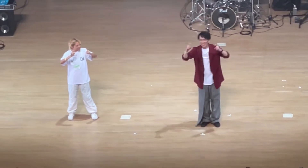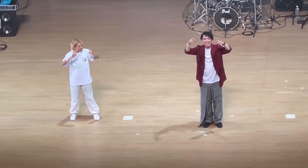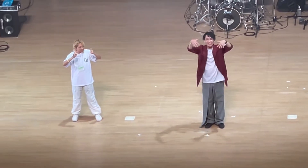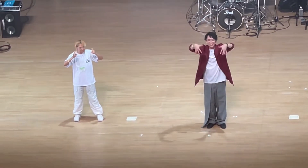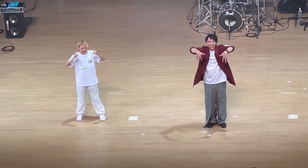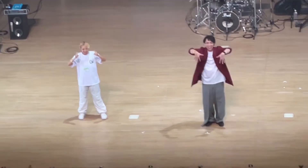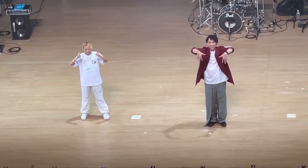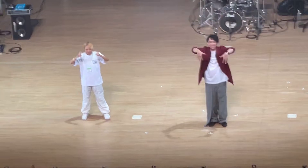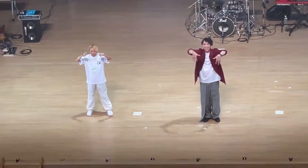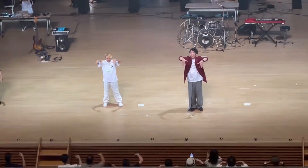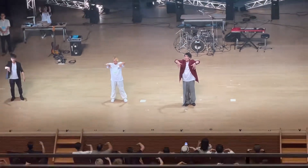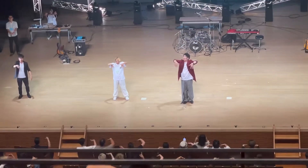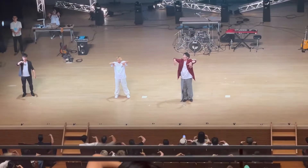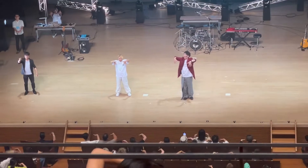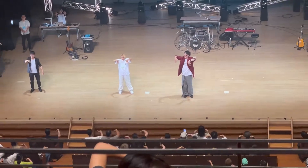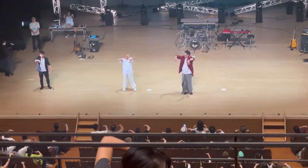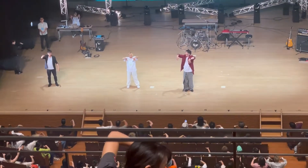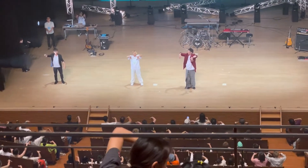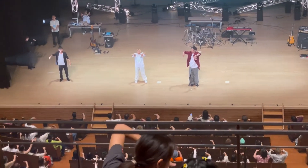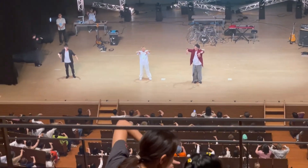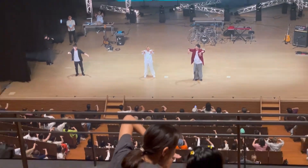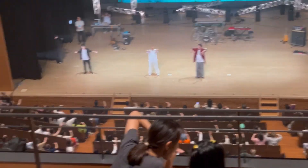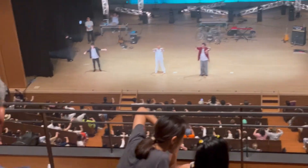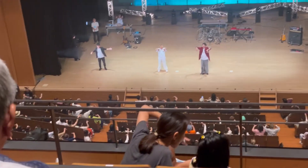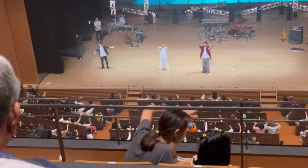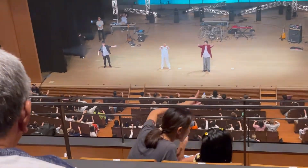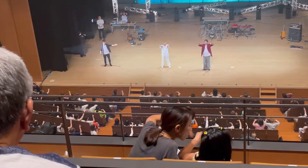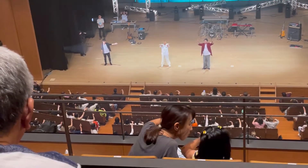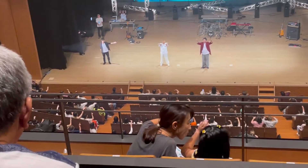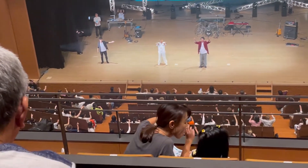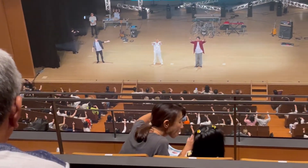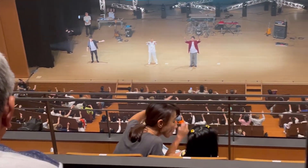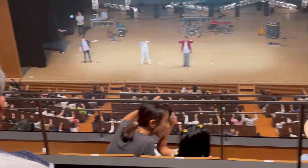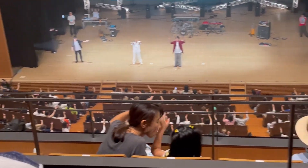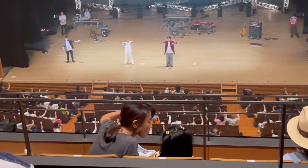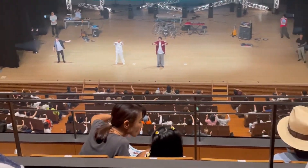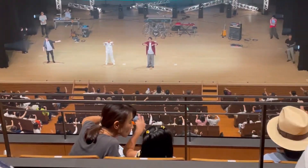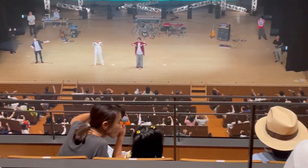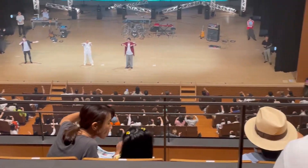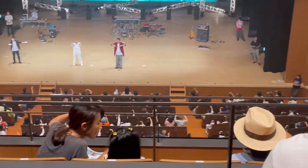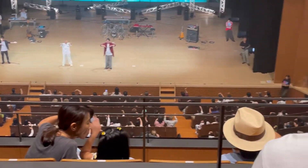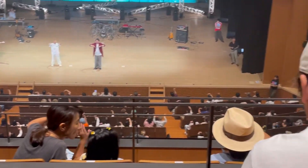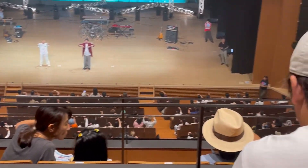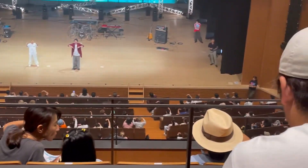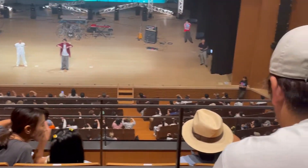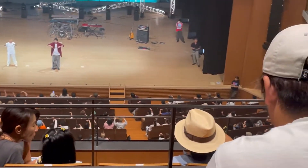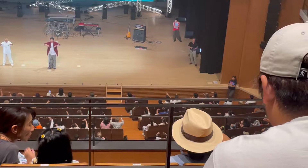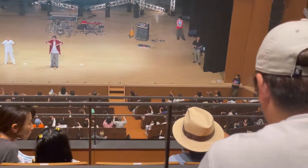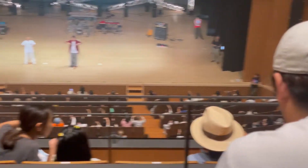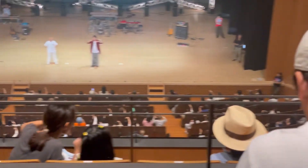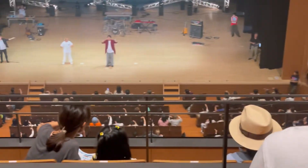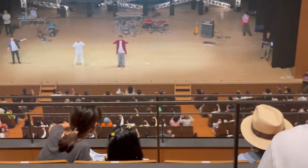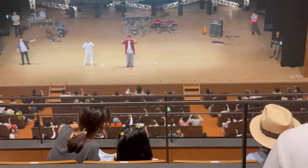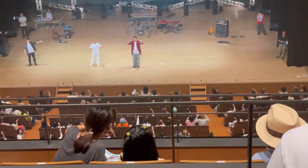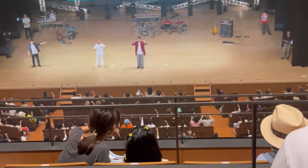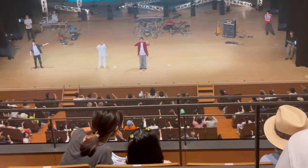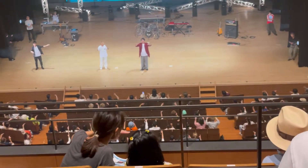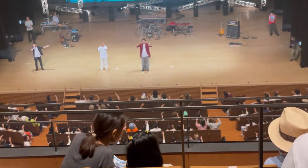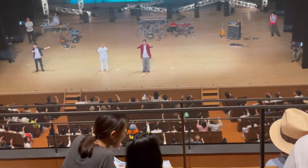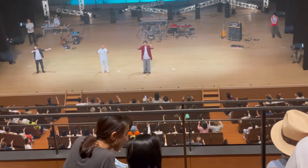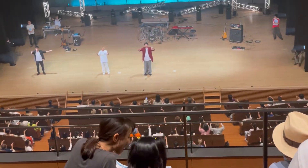ぬ、ね、根っこのね、のは、カタカナでのを書きましょう。の、はは、ハサミの